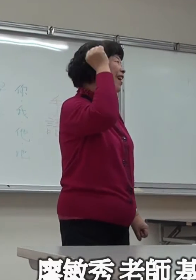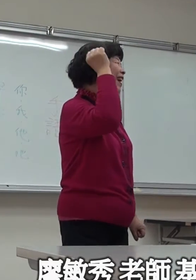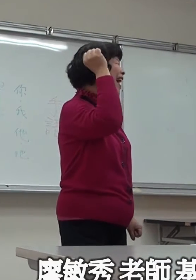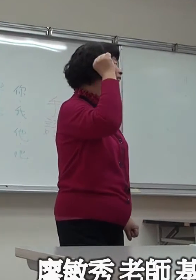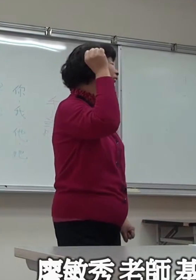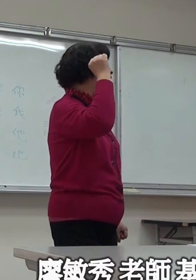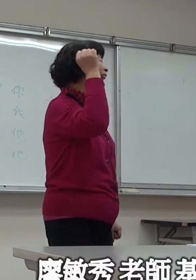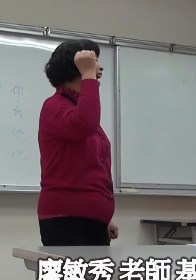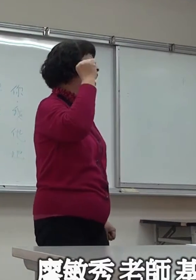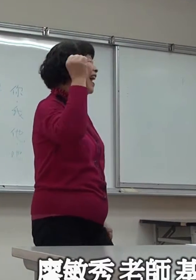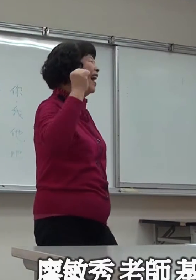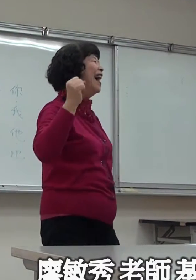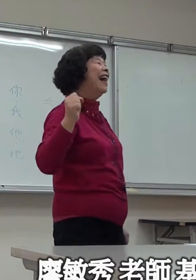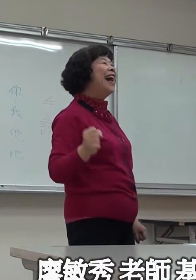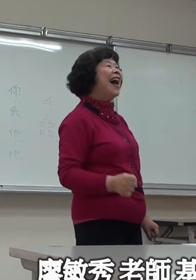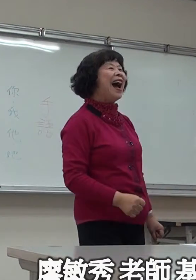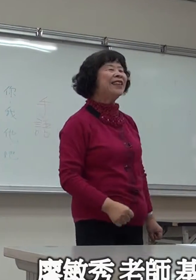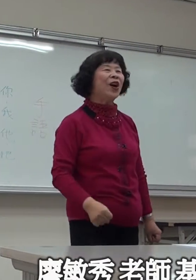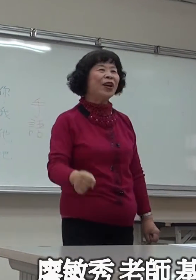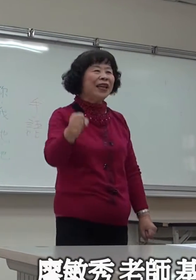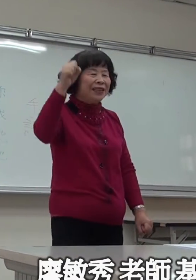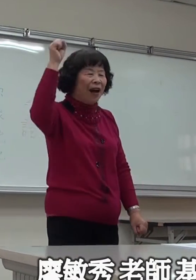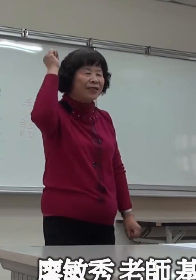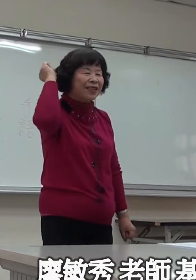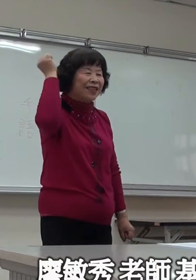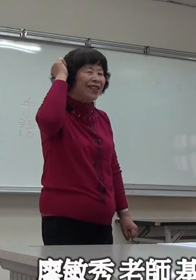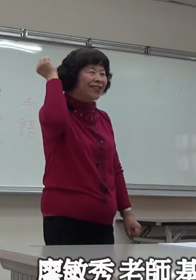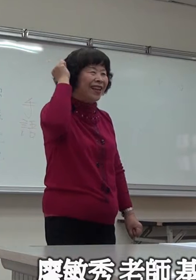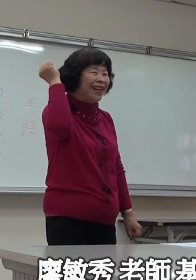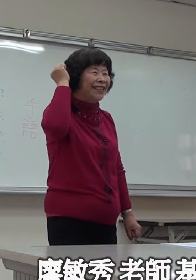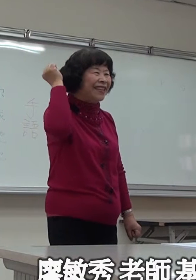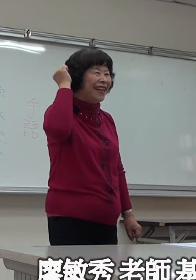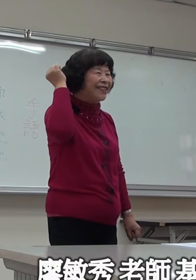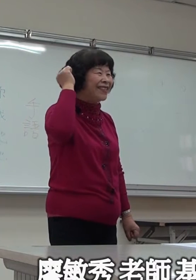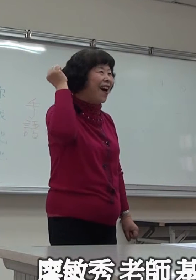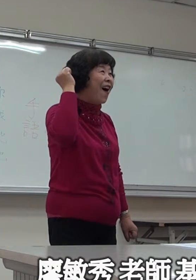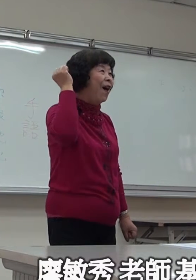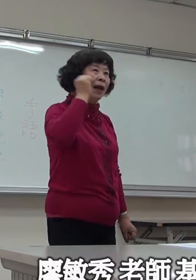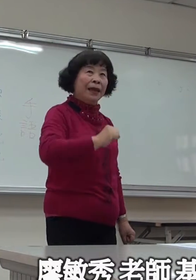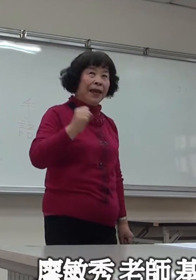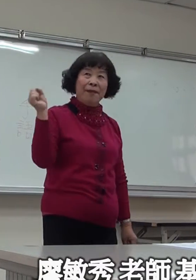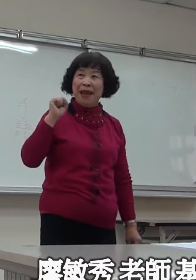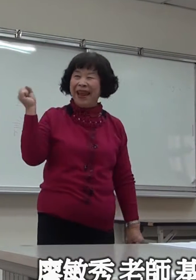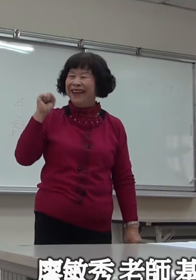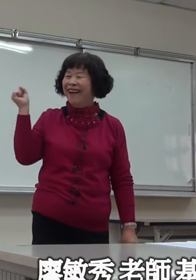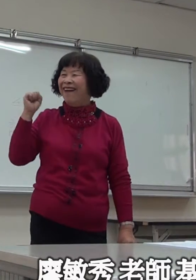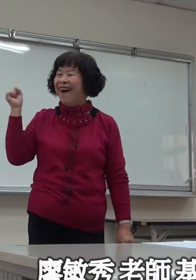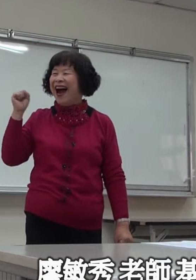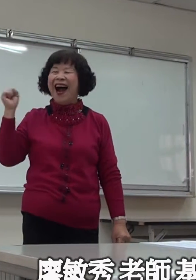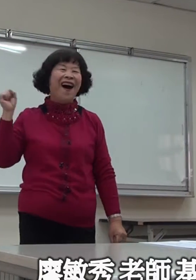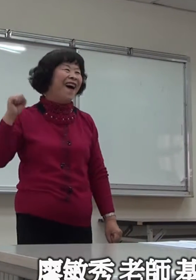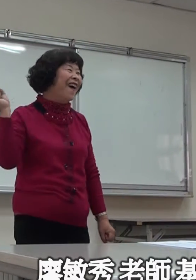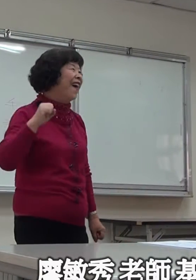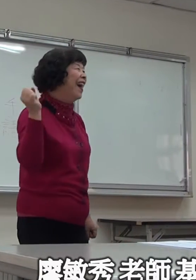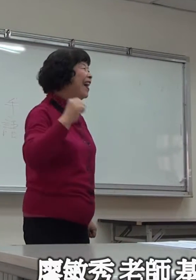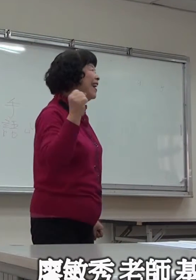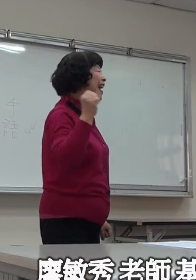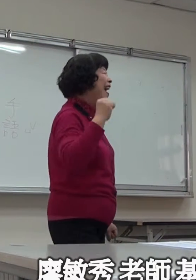number 呀，啊，从一到十，有的人接手也没有啊。